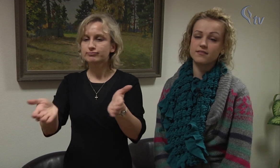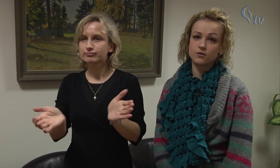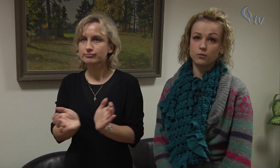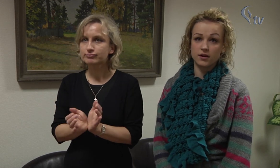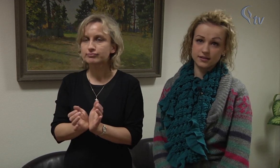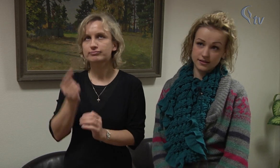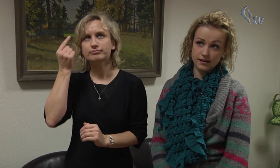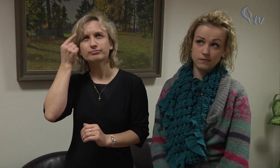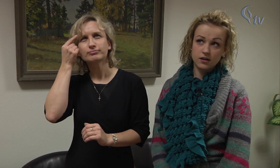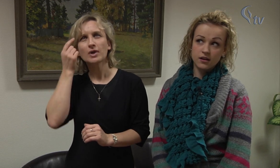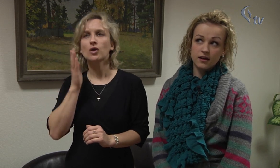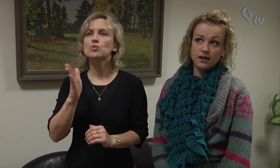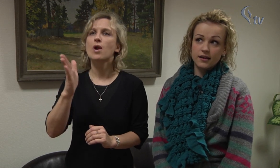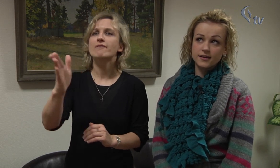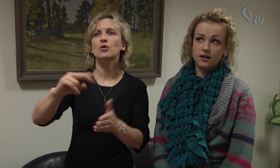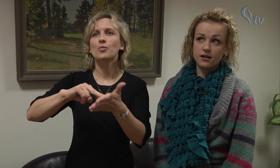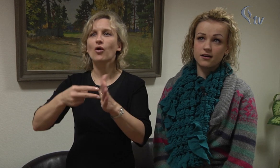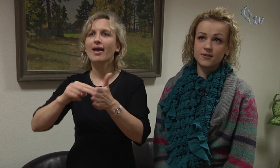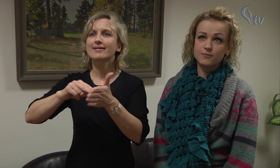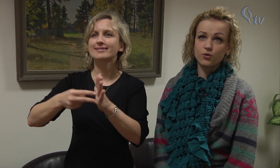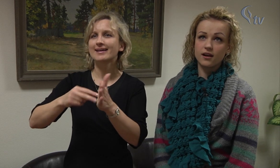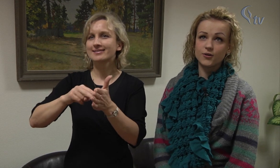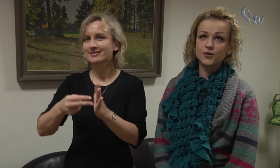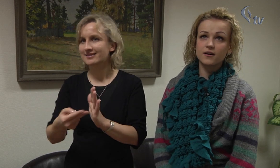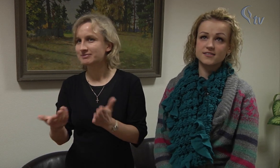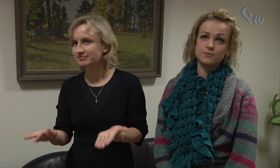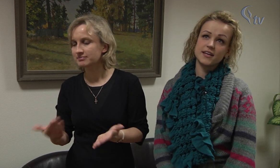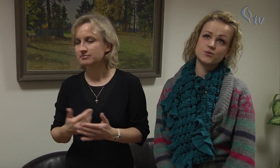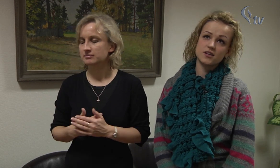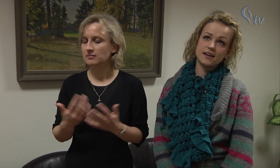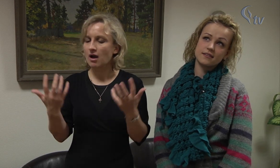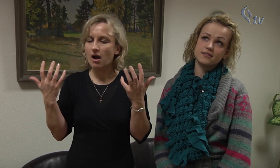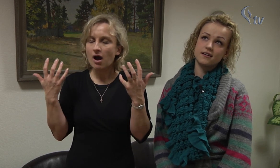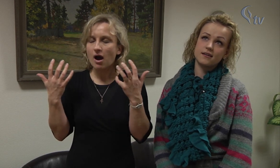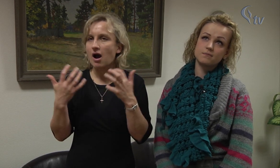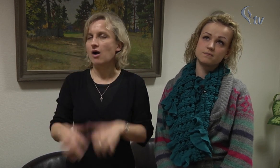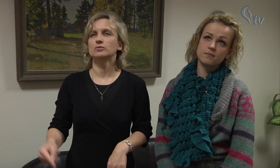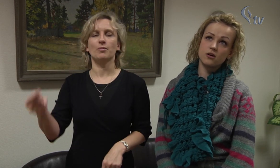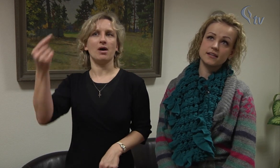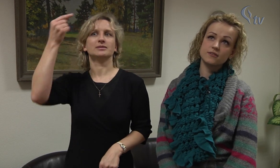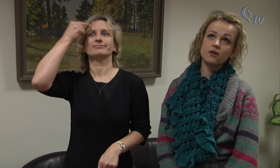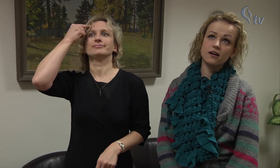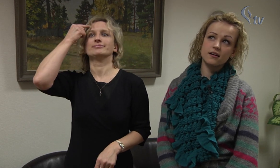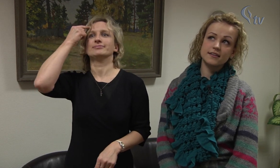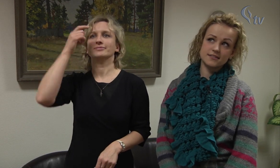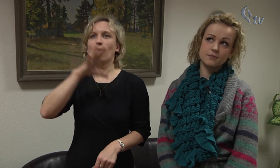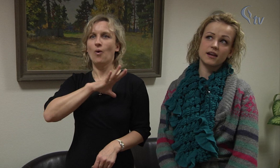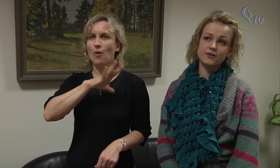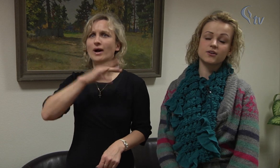tuleviku projektidele. Ja mulle automaatselt meenus see, et ma olin tol ajal teadsi, et ma lähen nüüd